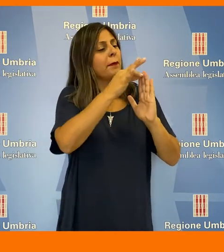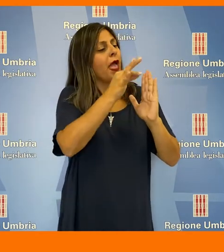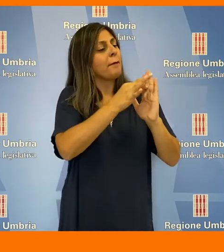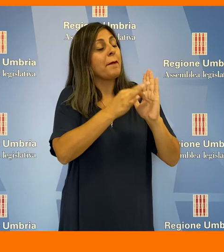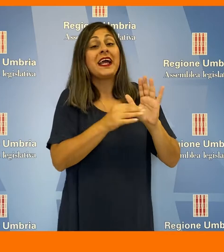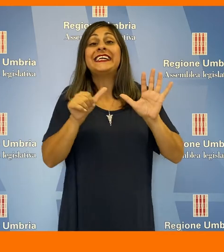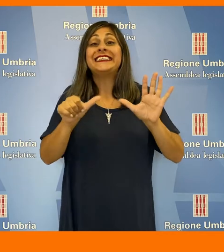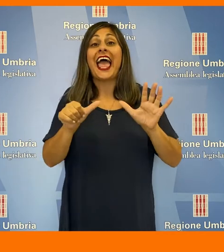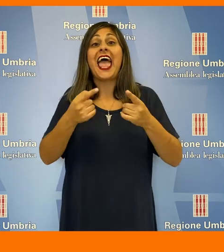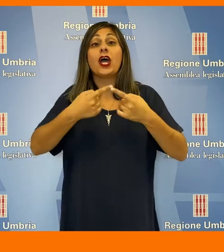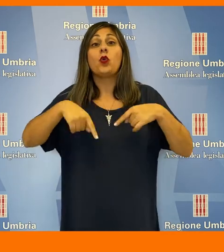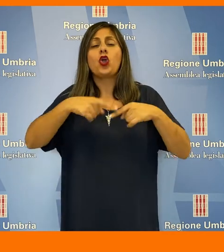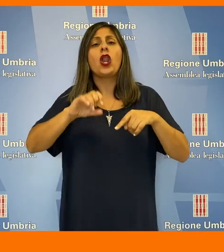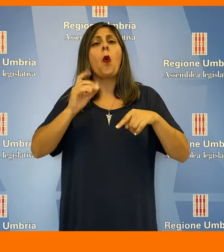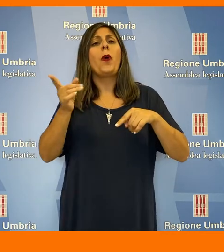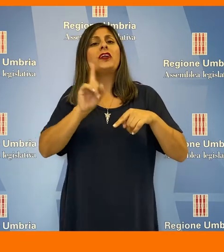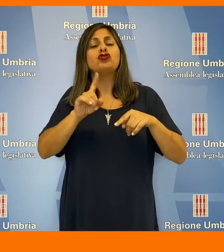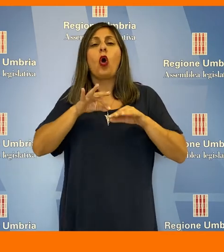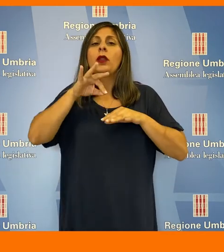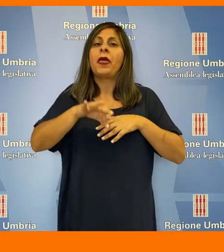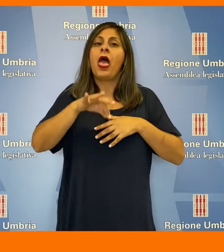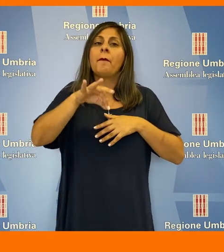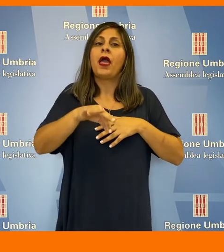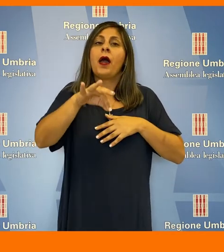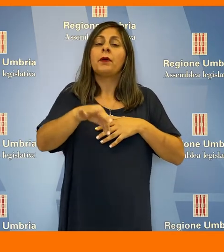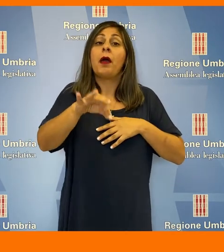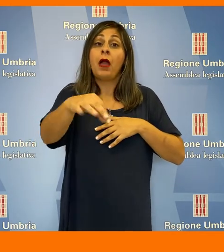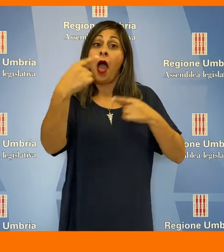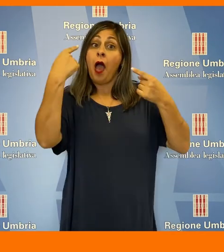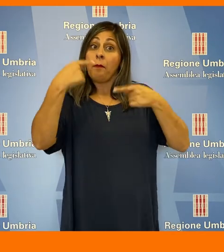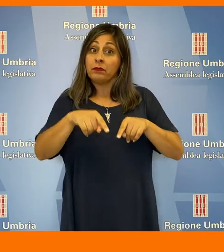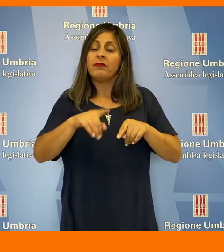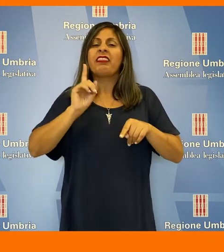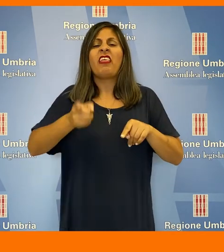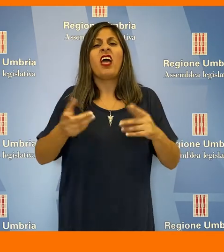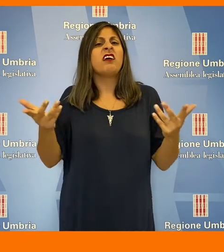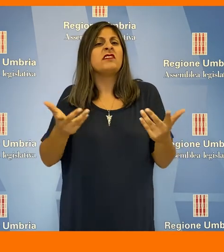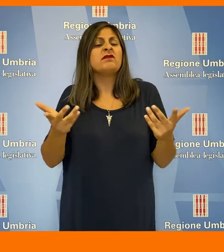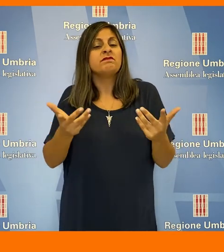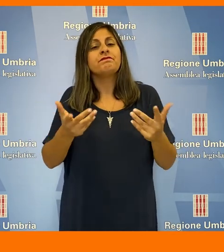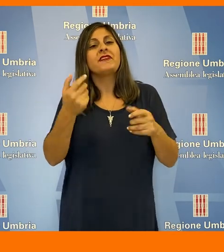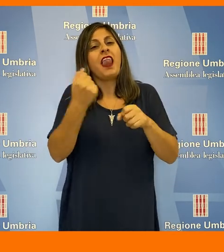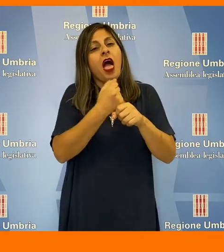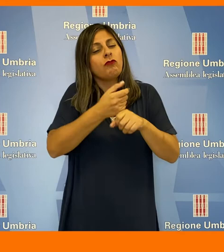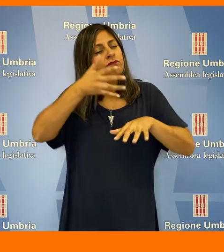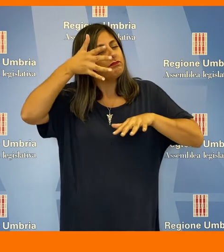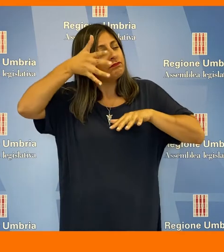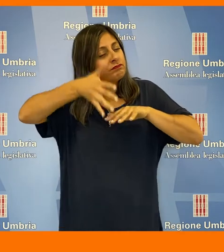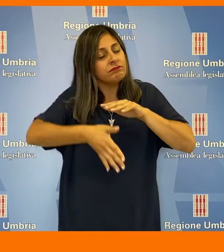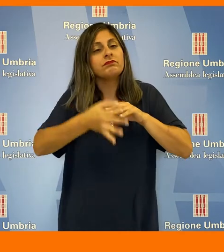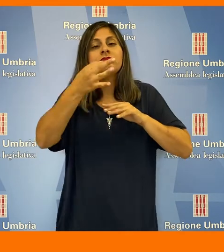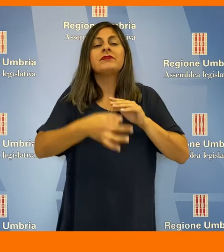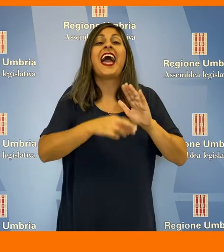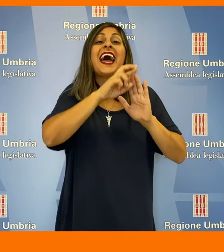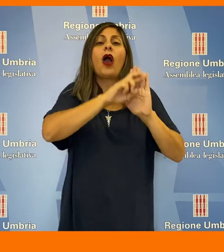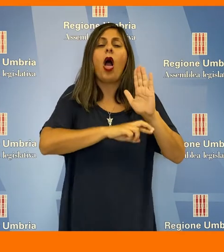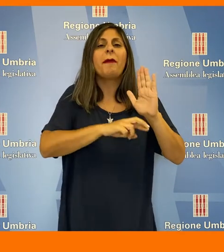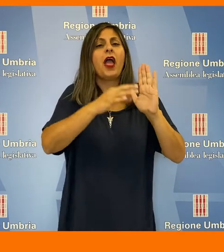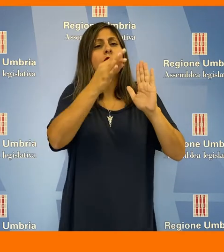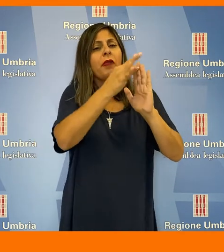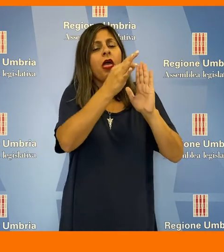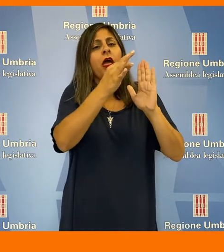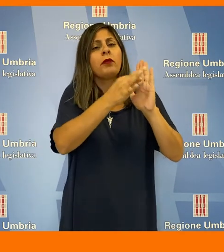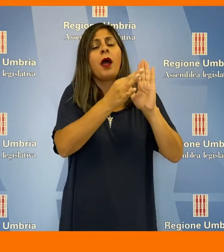dicembre 6 riunioni a cadenza quindicinale, nelle quali verranno approfonditi i vari capitoli del